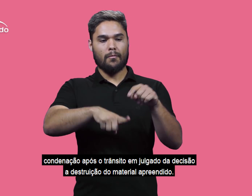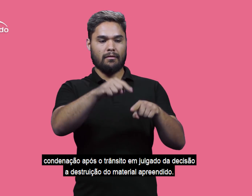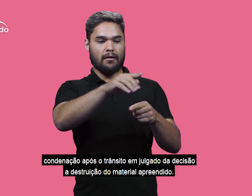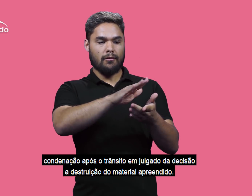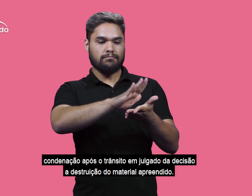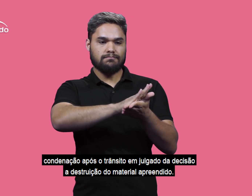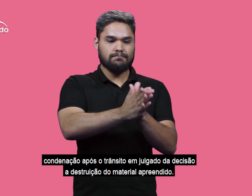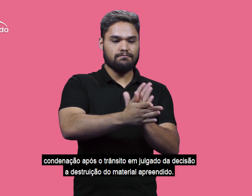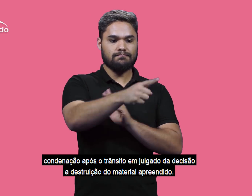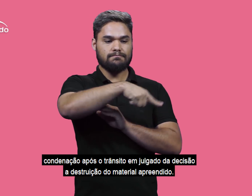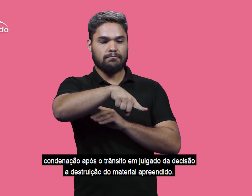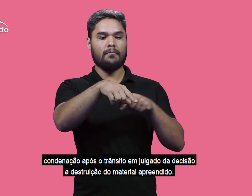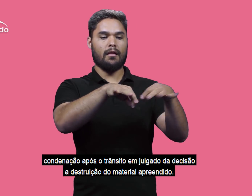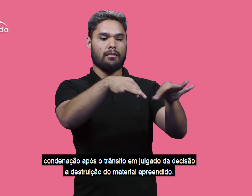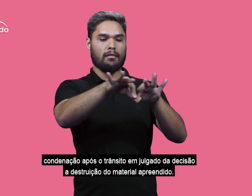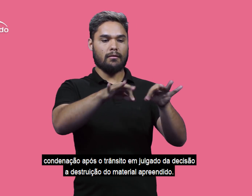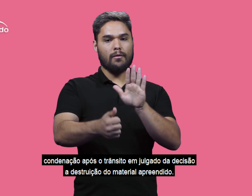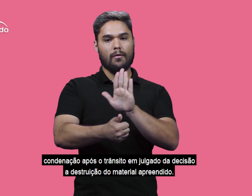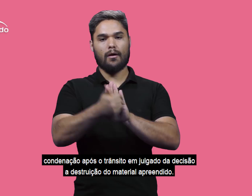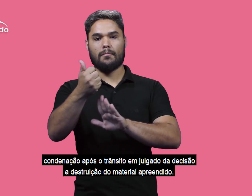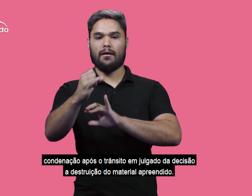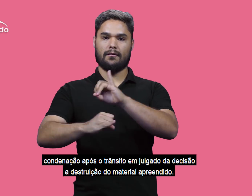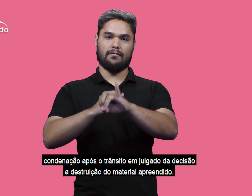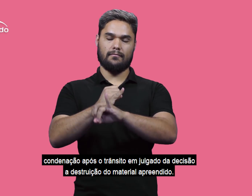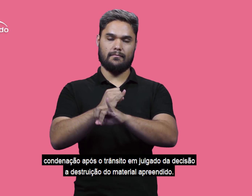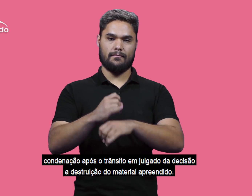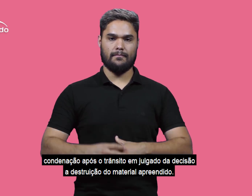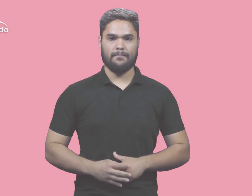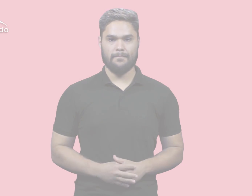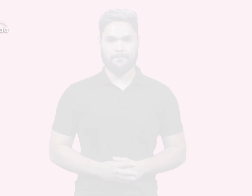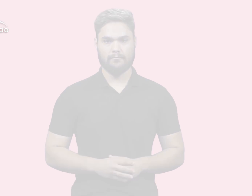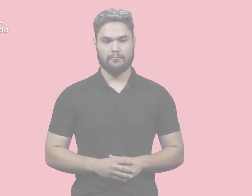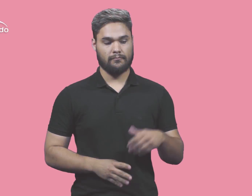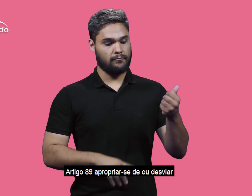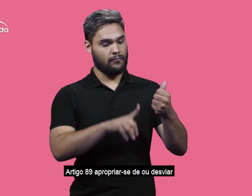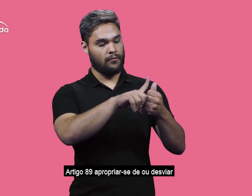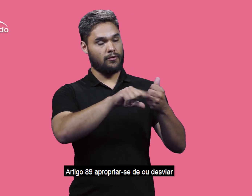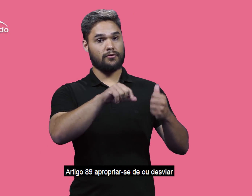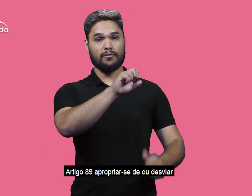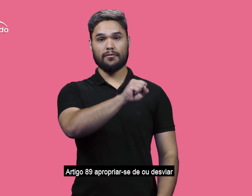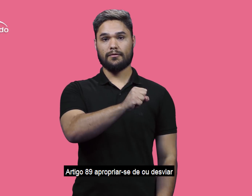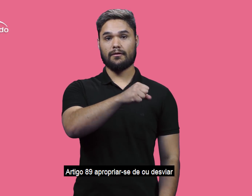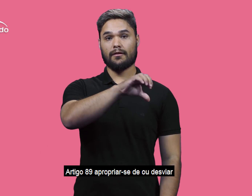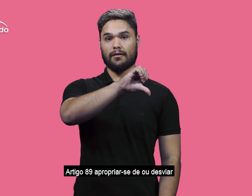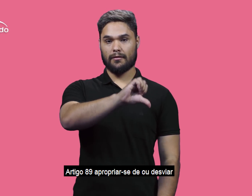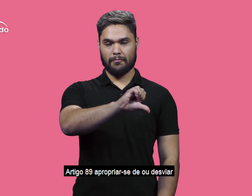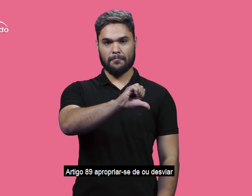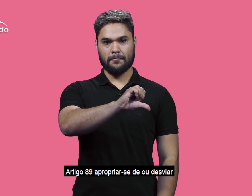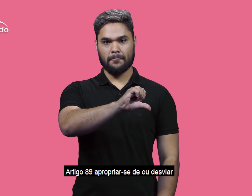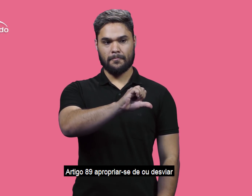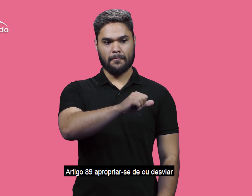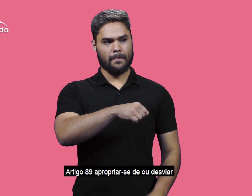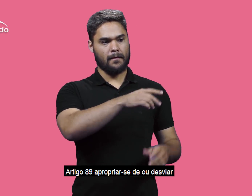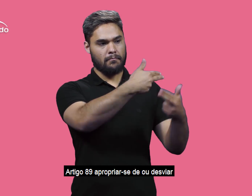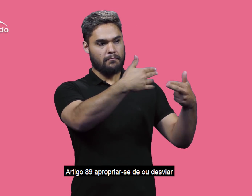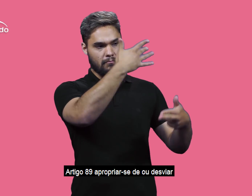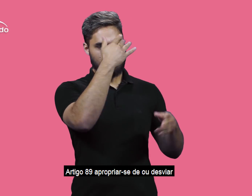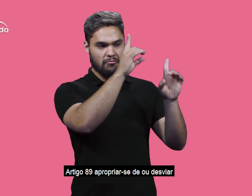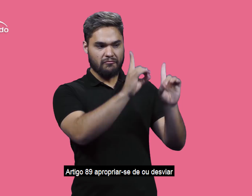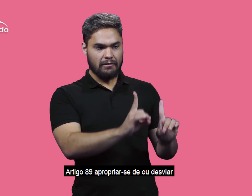destruição do material apreendido o artigo 89 apropriar-se de ou